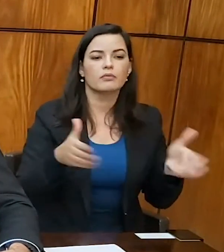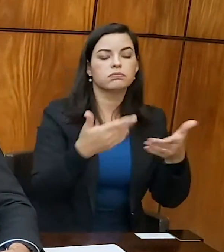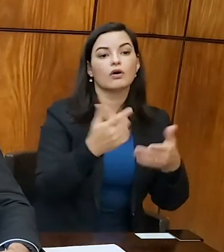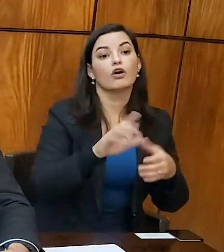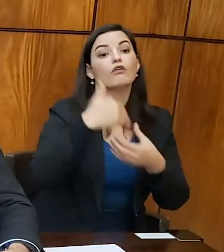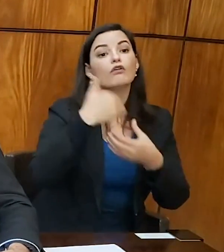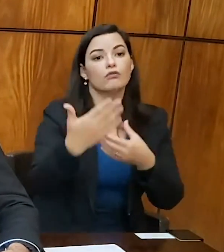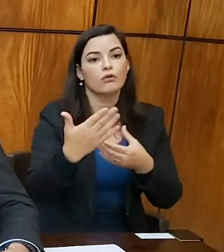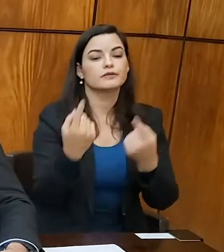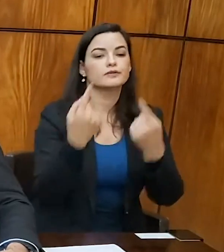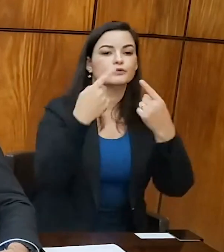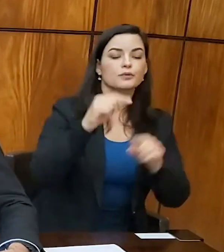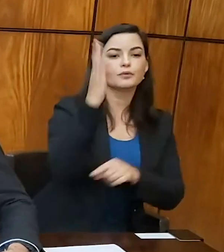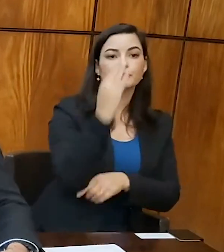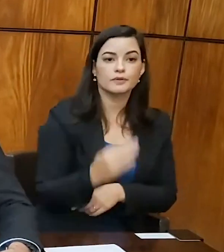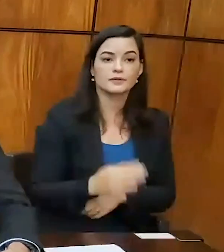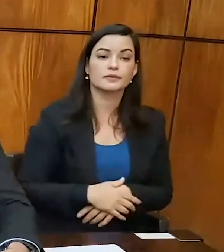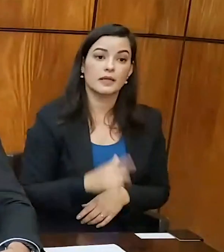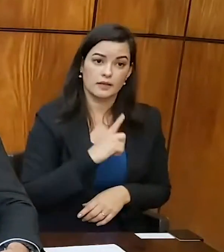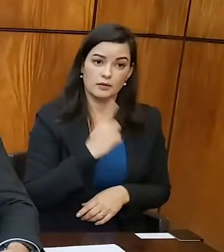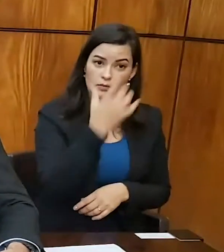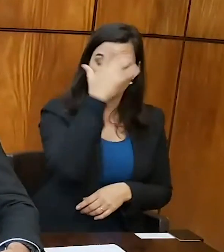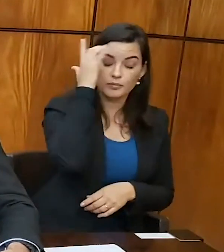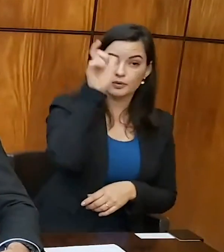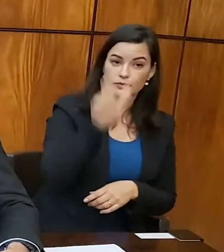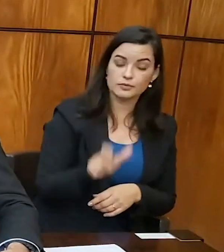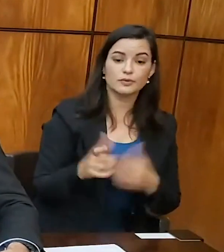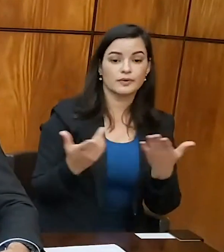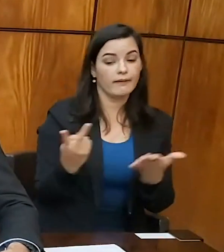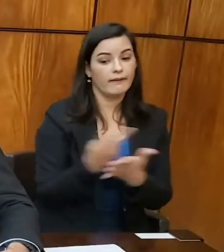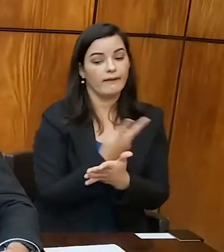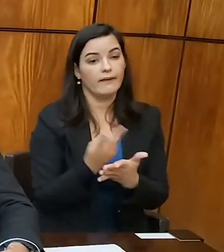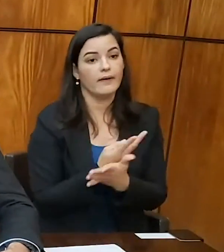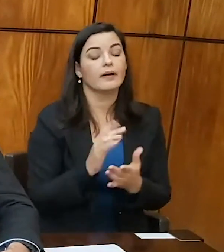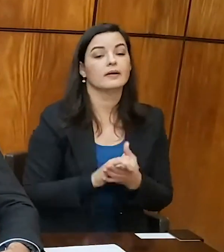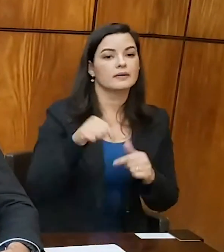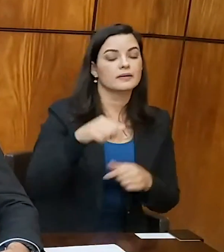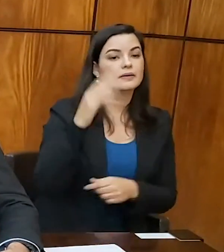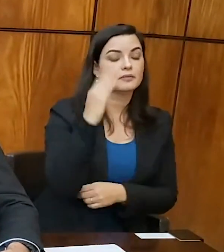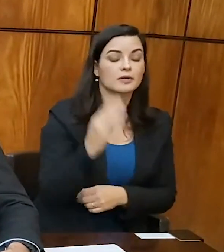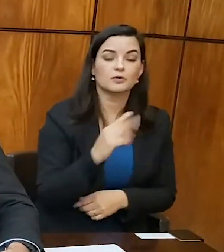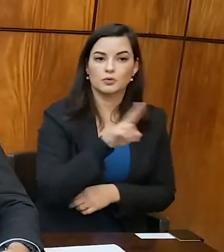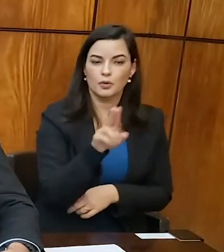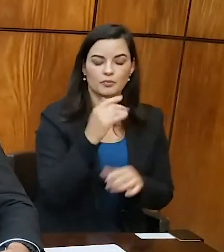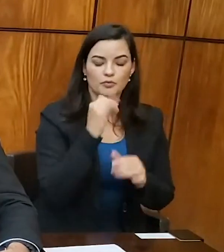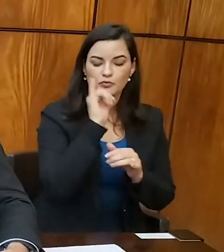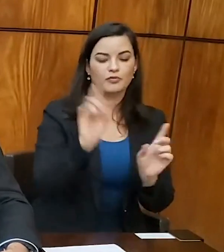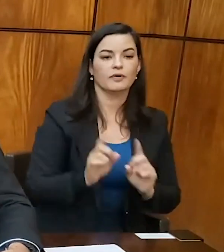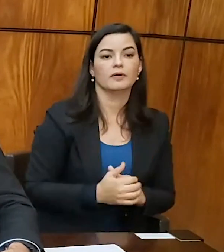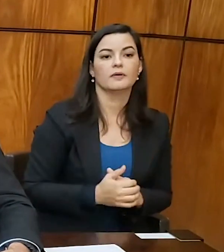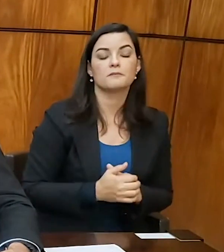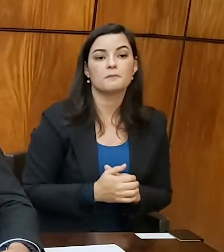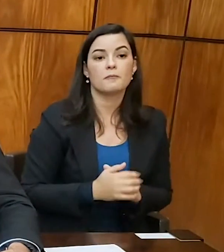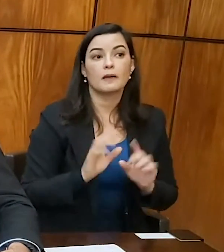brasileiro, feito até por um idiota de um brasileiro, acabou de fazer, um cara muito conhecido, não falo o nome dele não, para evitar problema aí, tá certo? É que falando, não